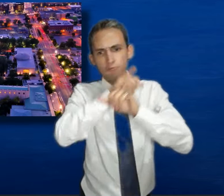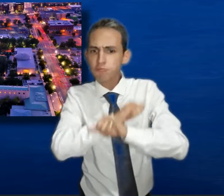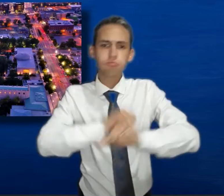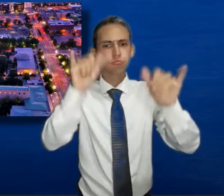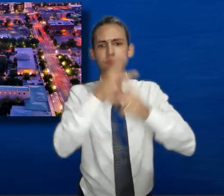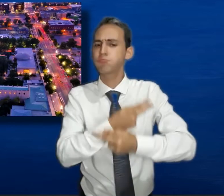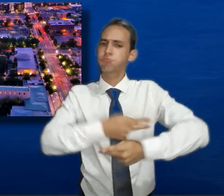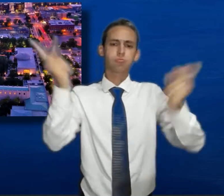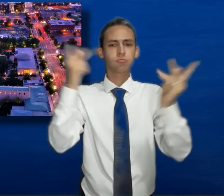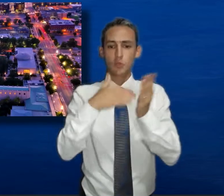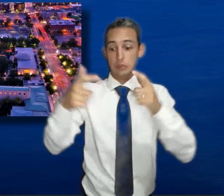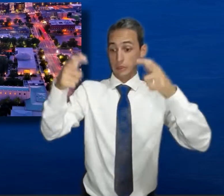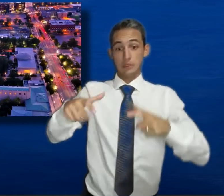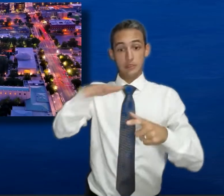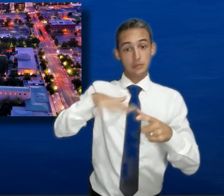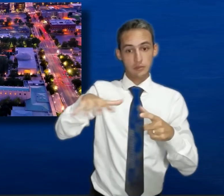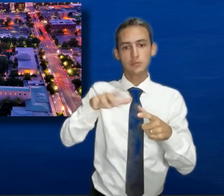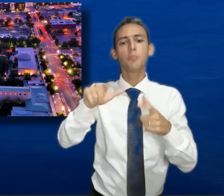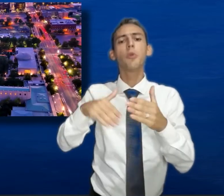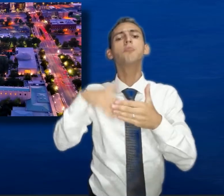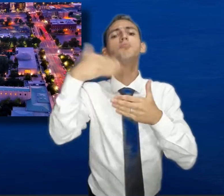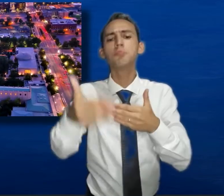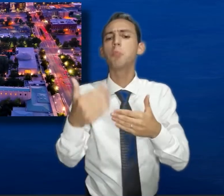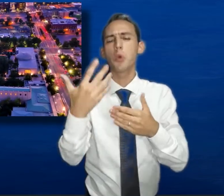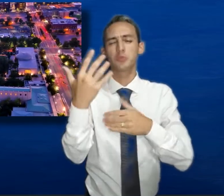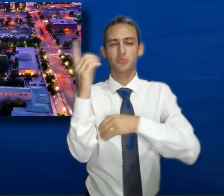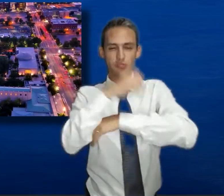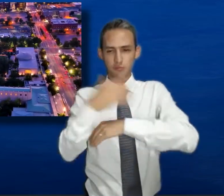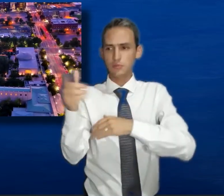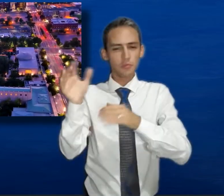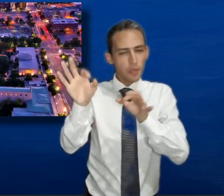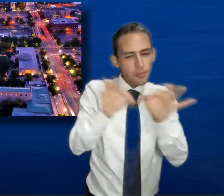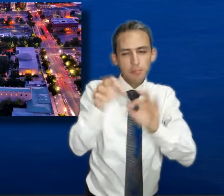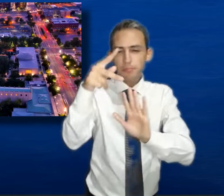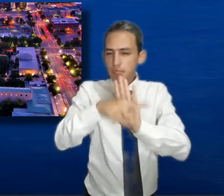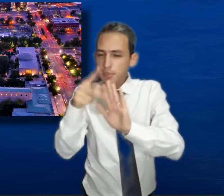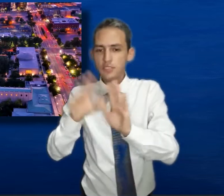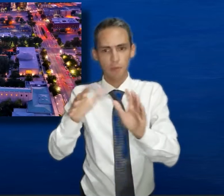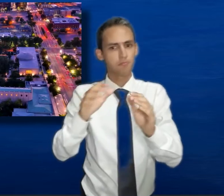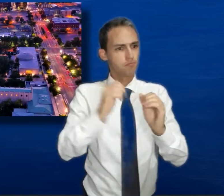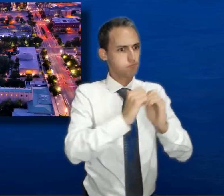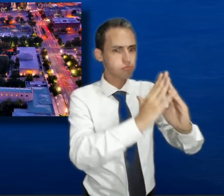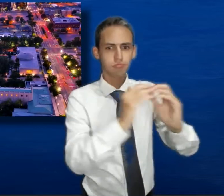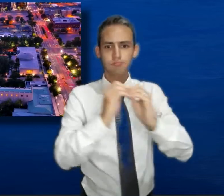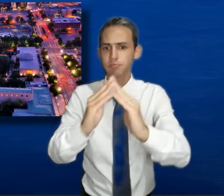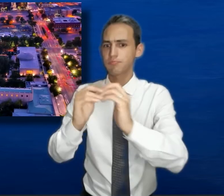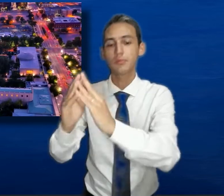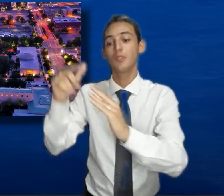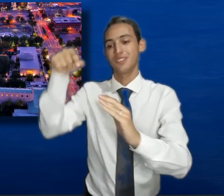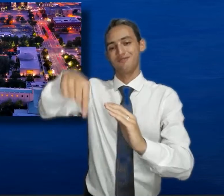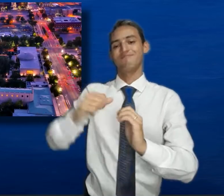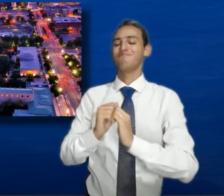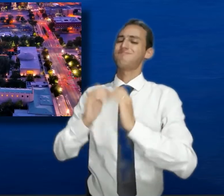do profeta Este é o Lugar, a visão de um templo, da sede da igreja e do lugar que se tornaria um estandarte para as nações, deu